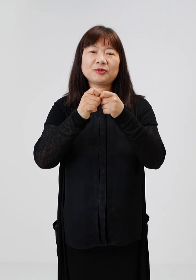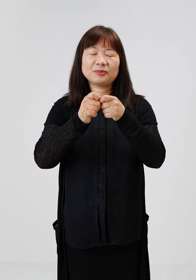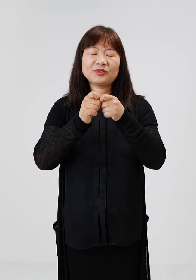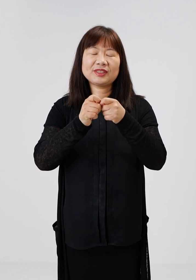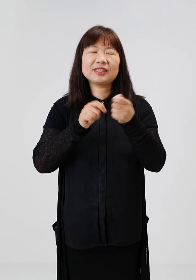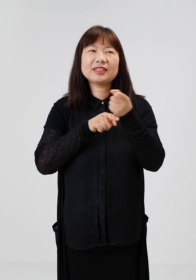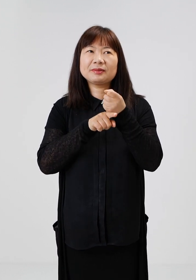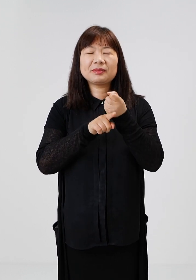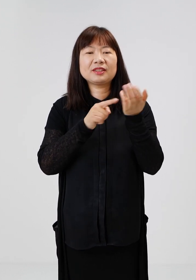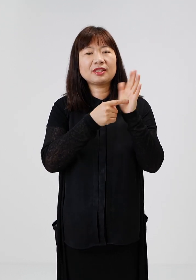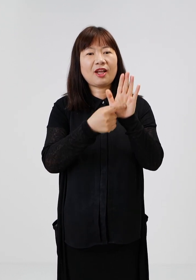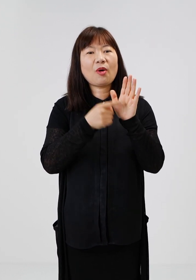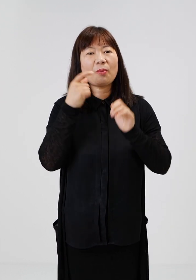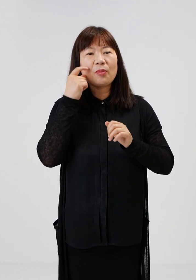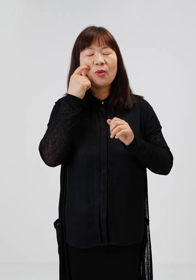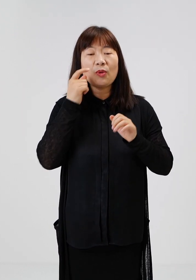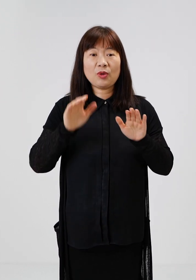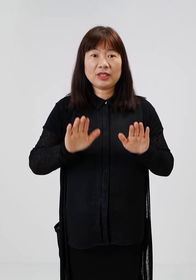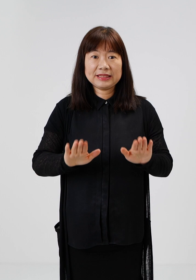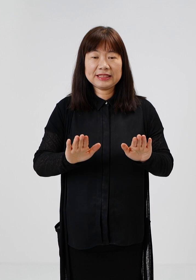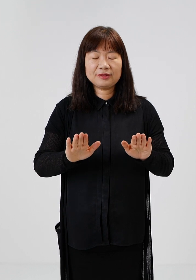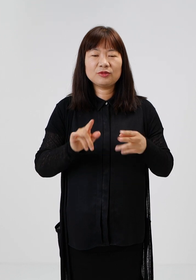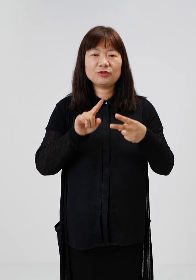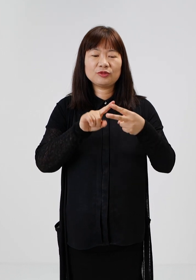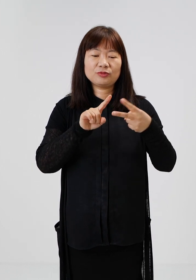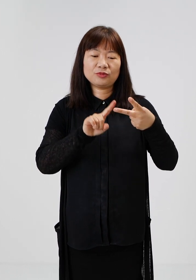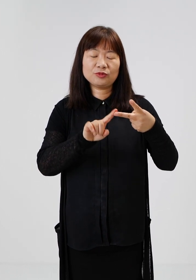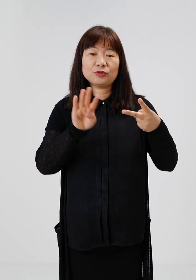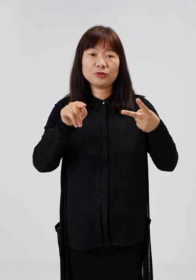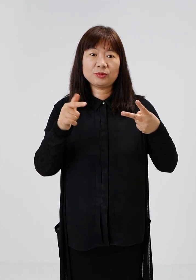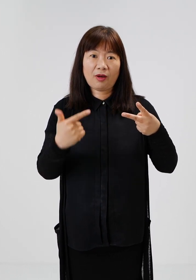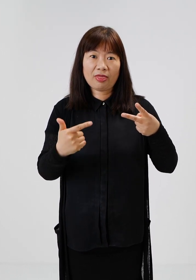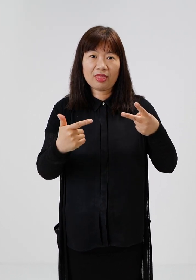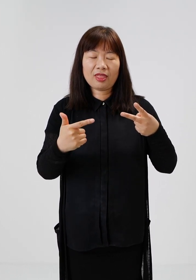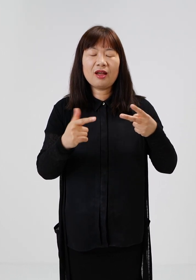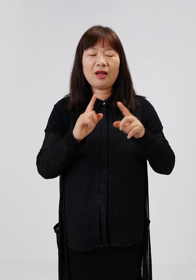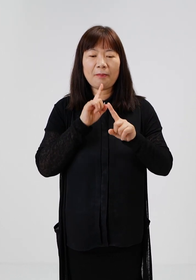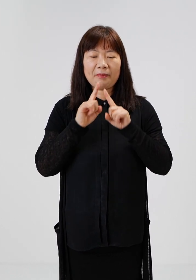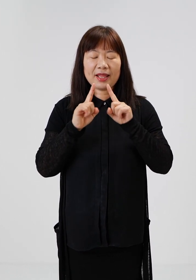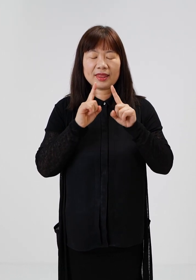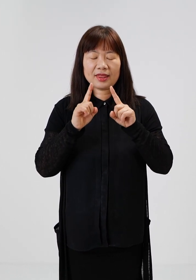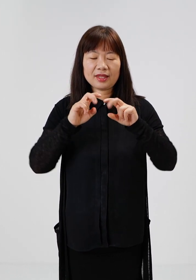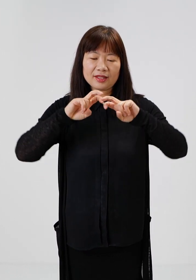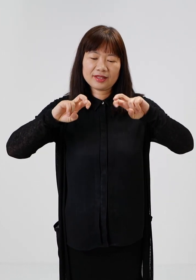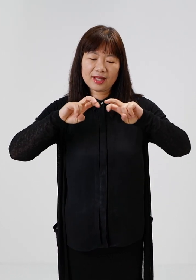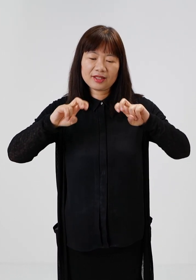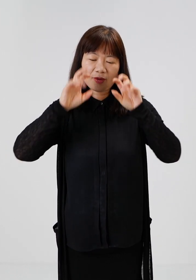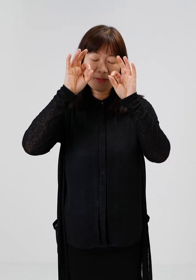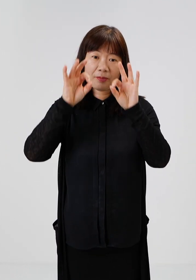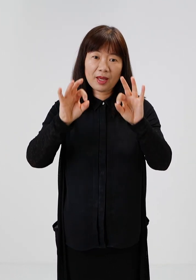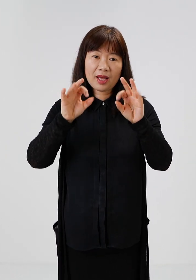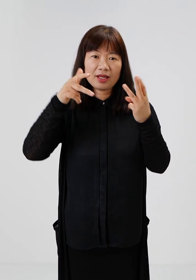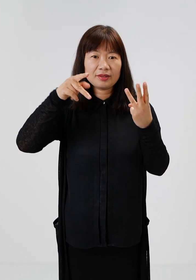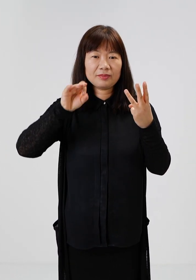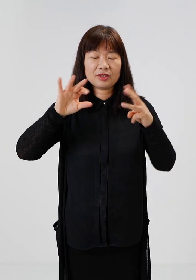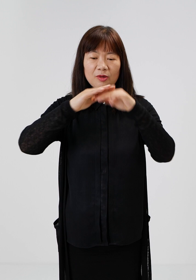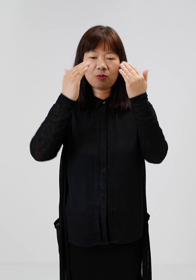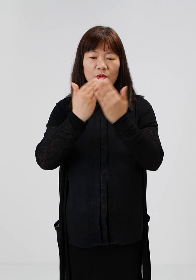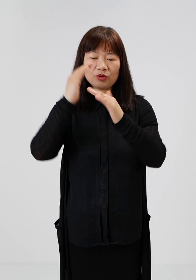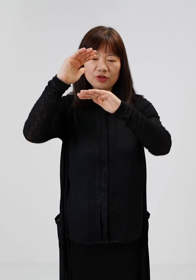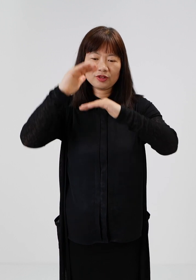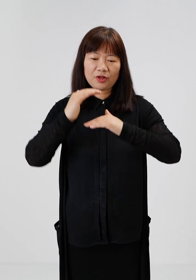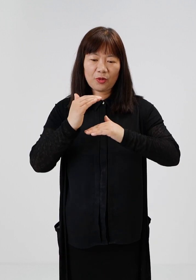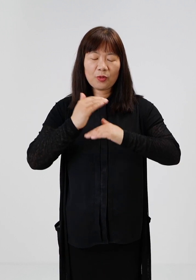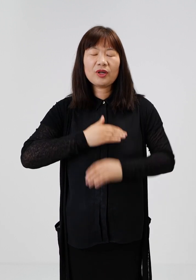못해서 오늘까지 두 차례에 걸쳐 말씀을 좀 살펴야 3장 전체의 내용이 소개될